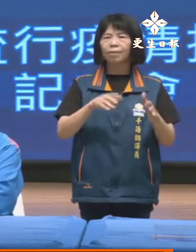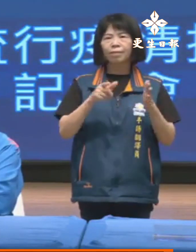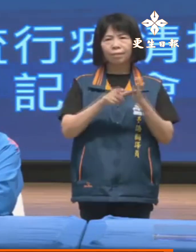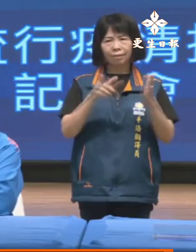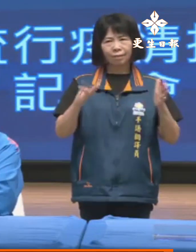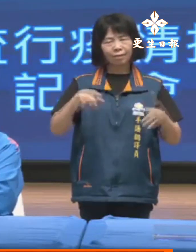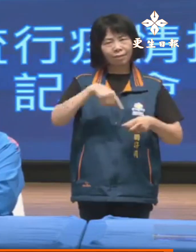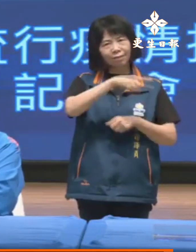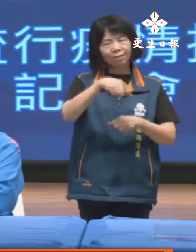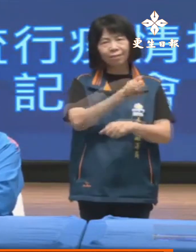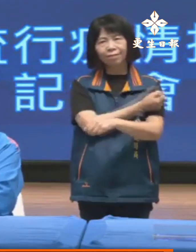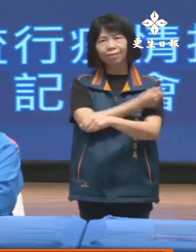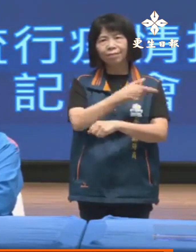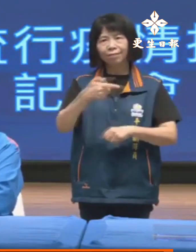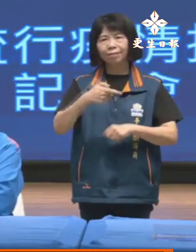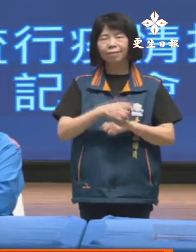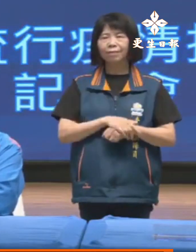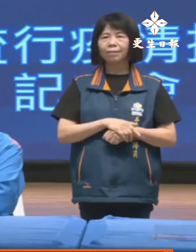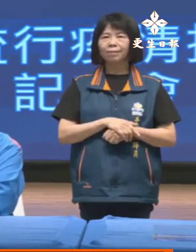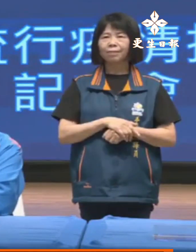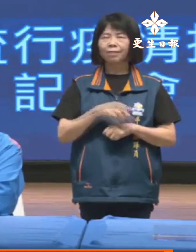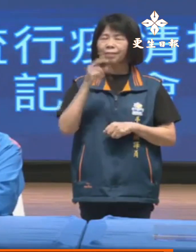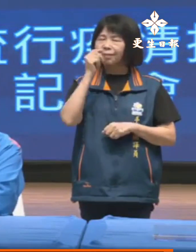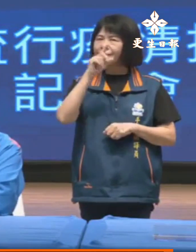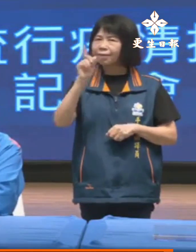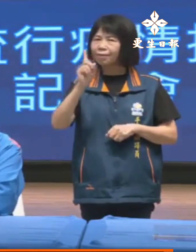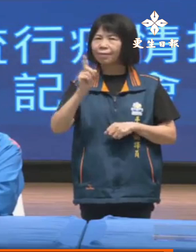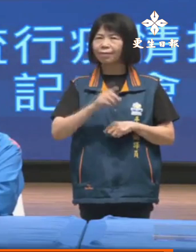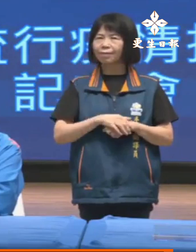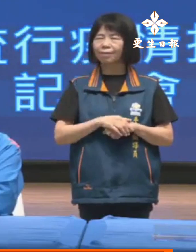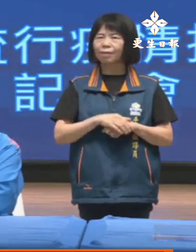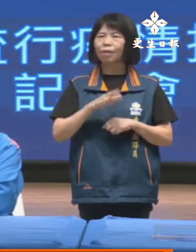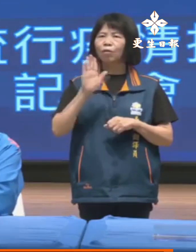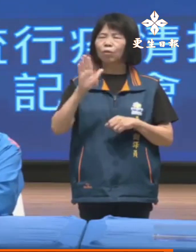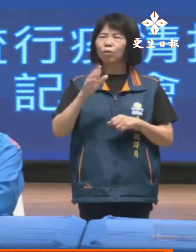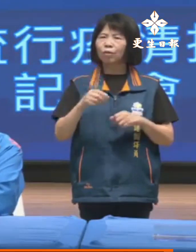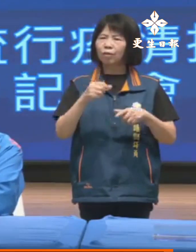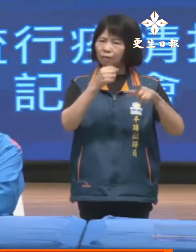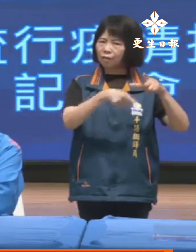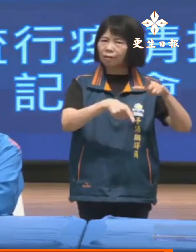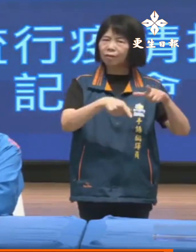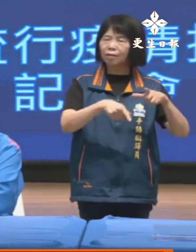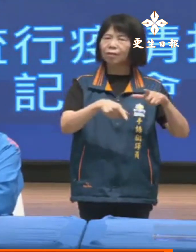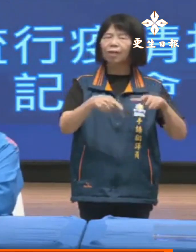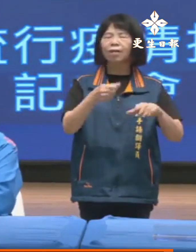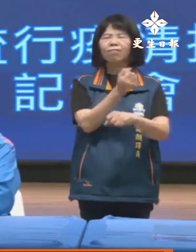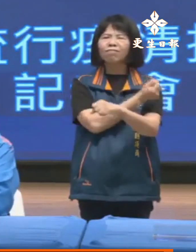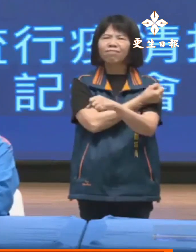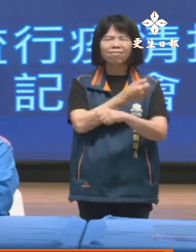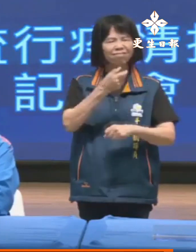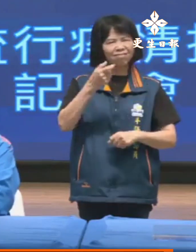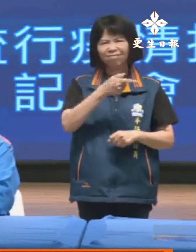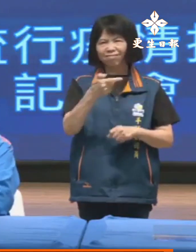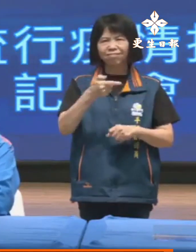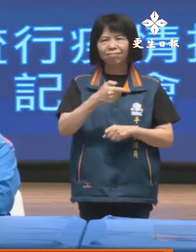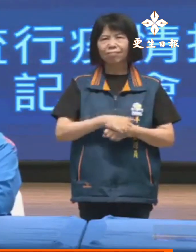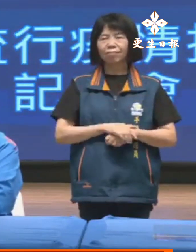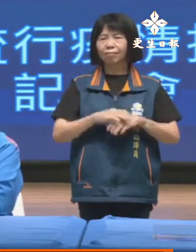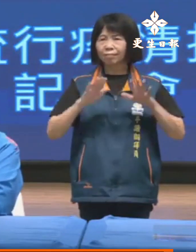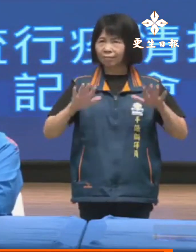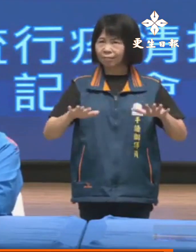这个有一些机构其实是更辛苦的所以我们这一次是这个看球赛挺公